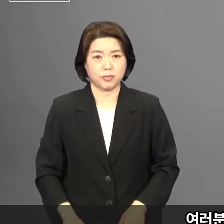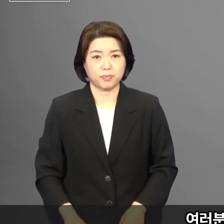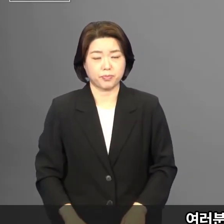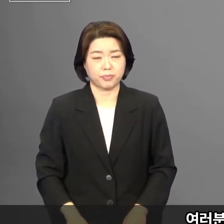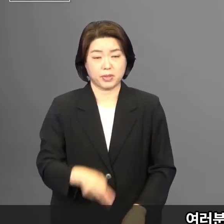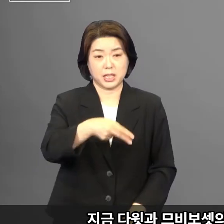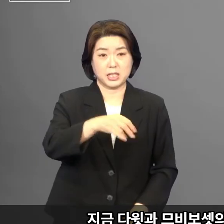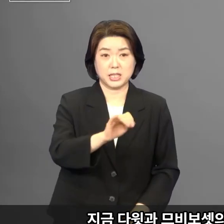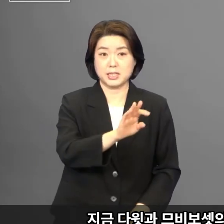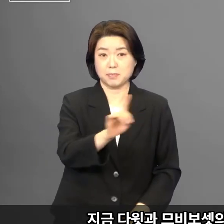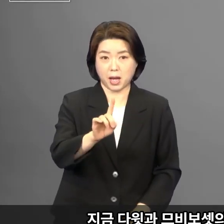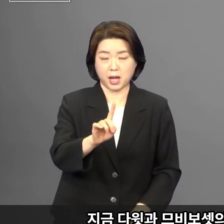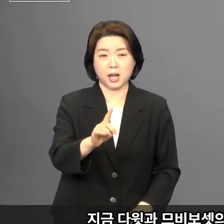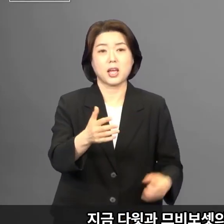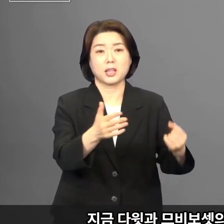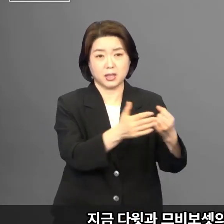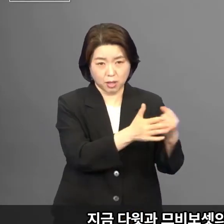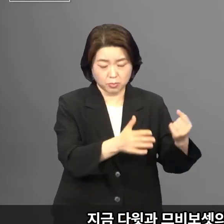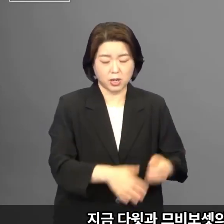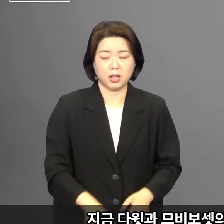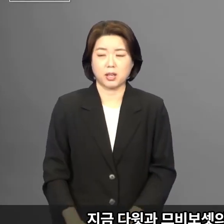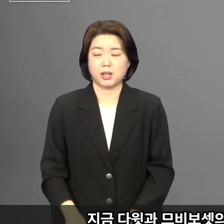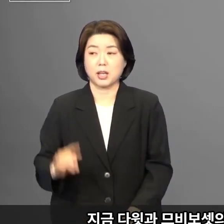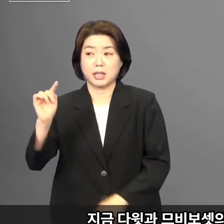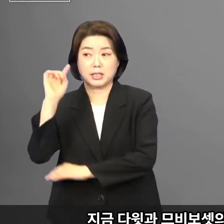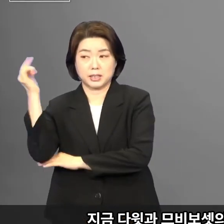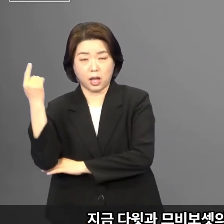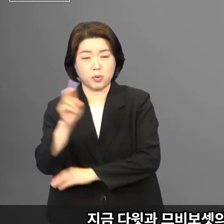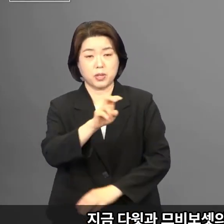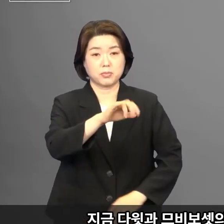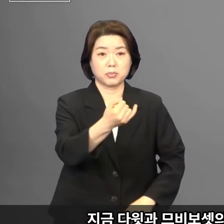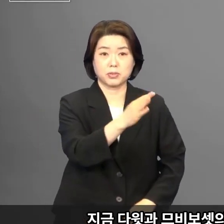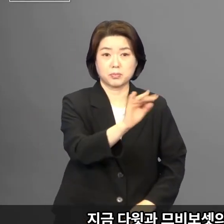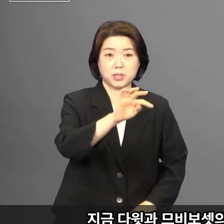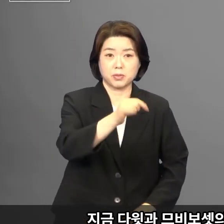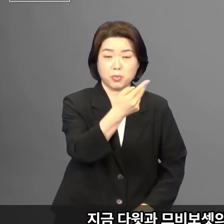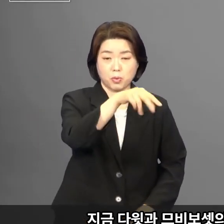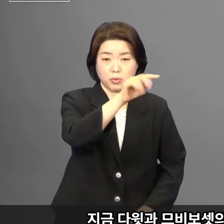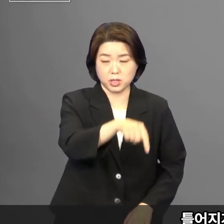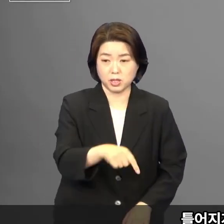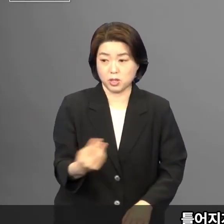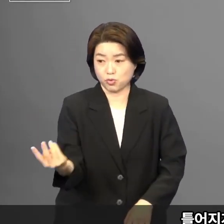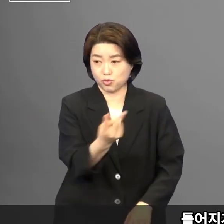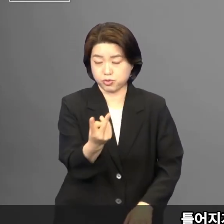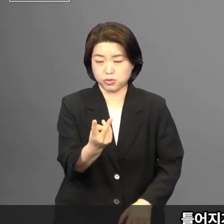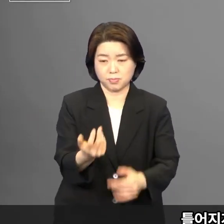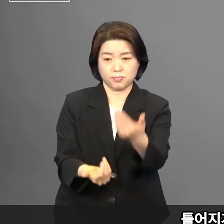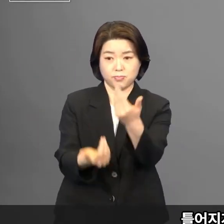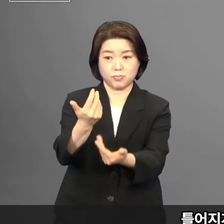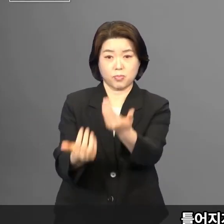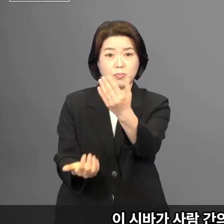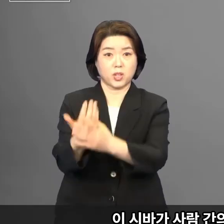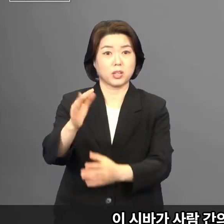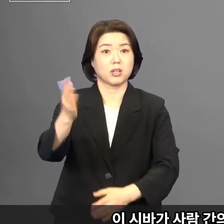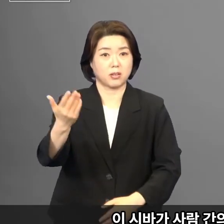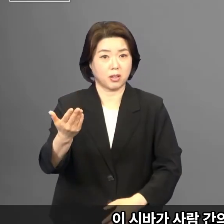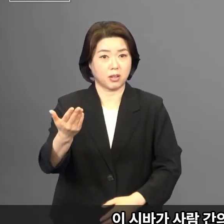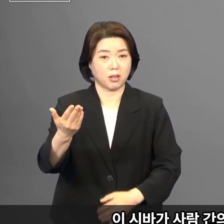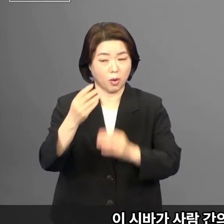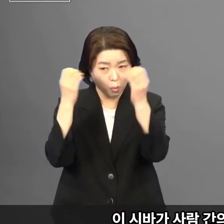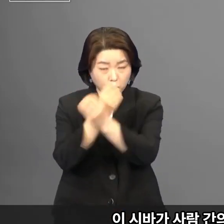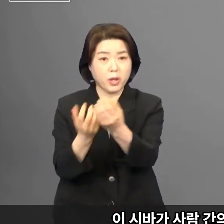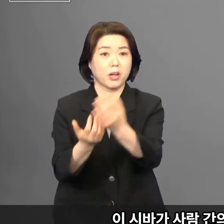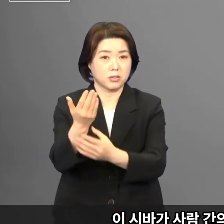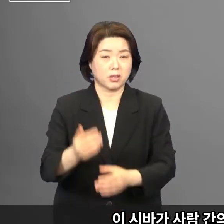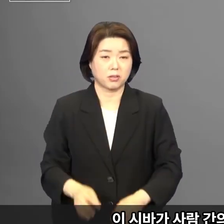시바 때문에 지금 다윗과 무비보셋의 사이가 갈라지게 생겼습니다. 틀어지게 생겼습니다. 이